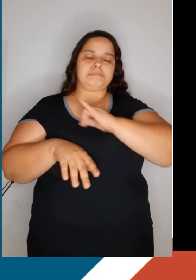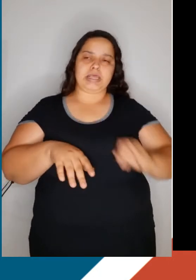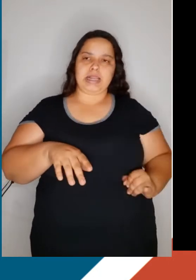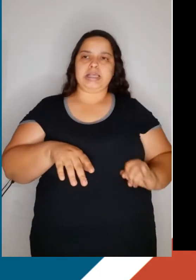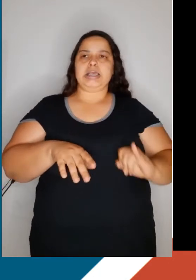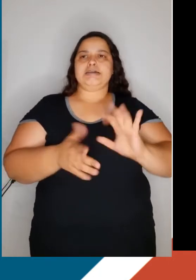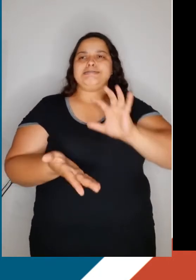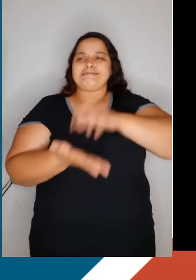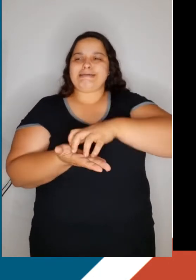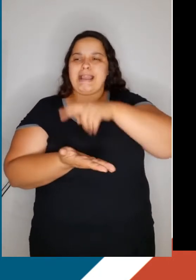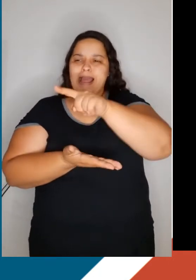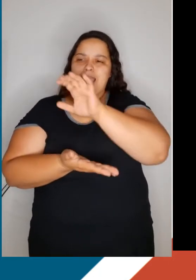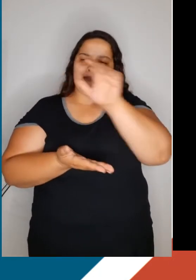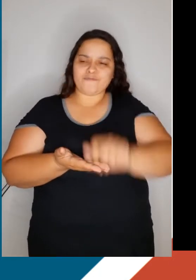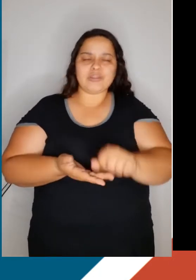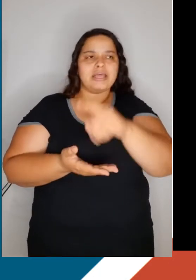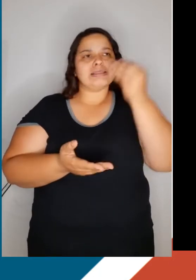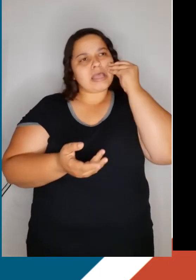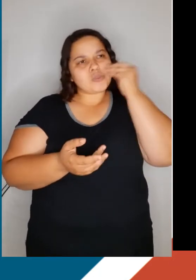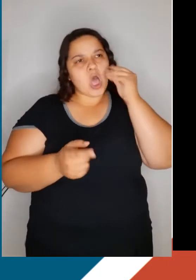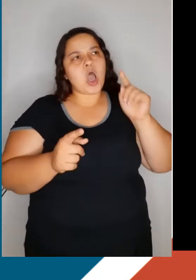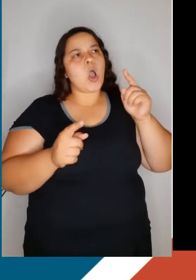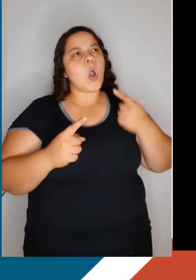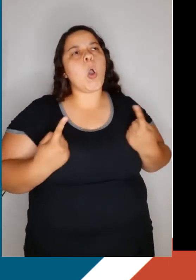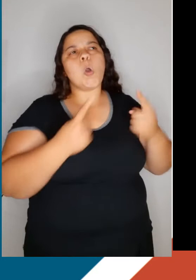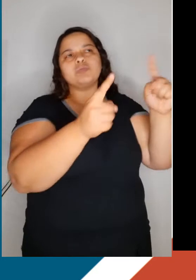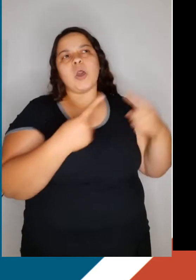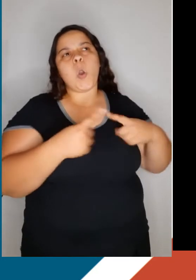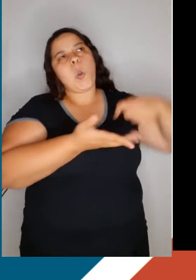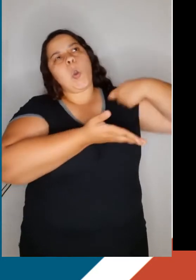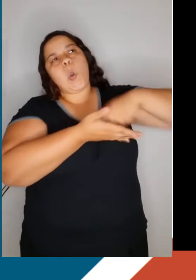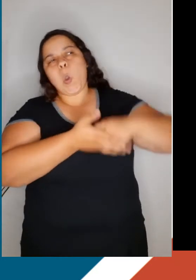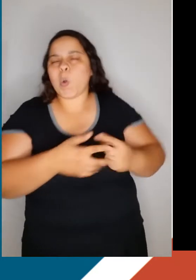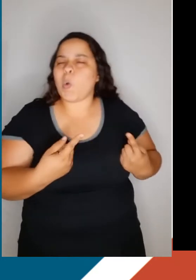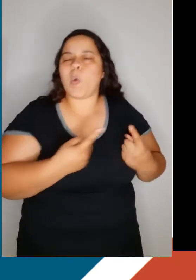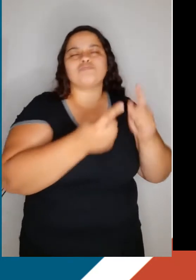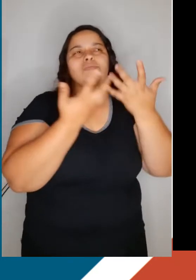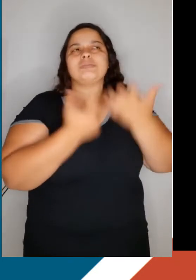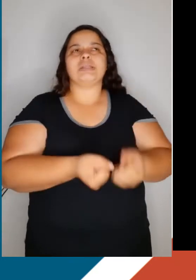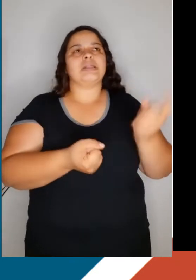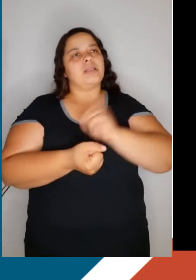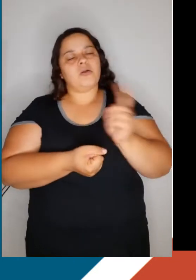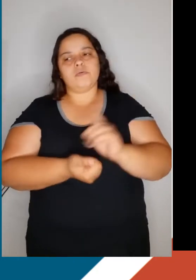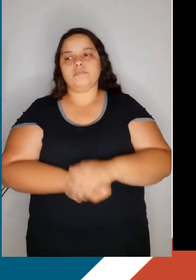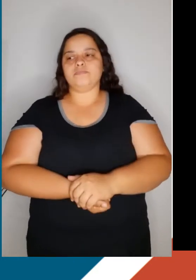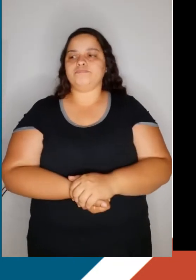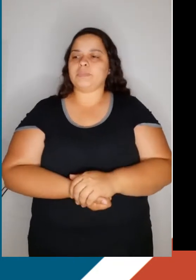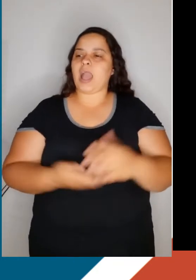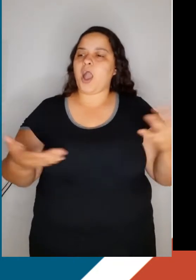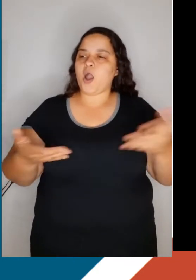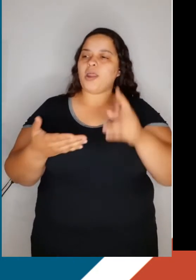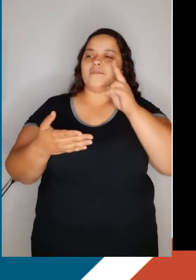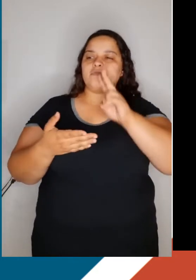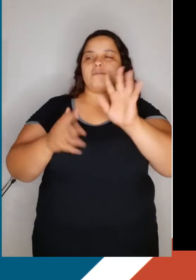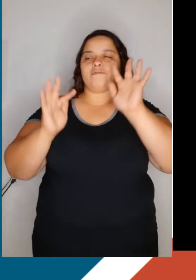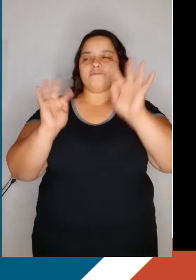de resistência dos africanos à imposição da dominação europeia. Para finalizar essa primeira parte de análise sobre o